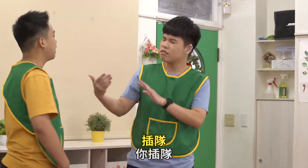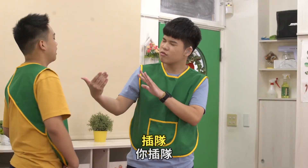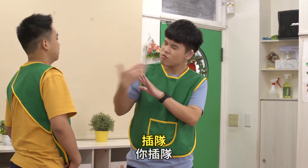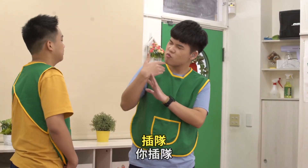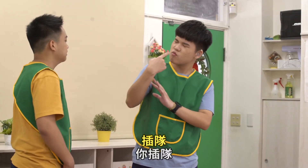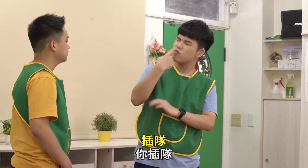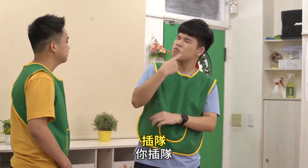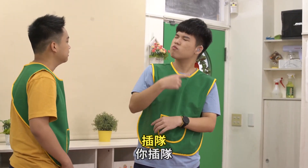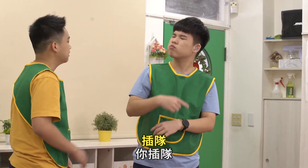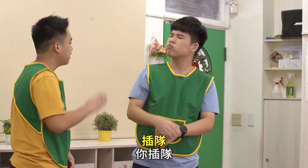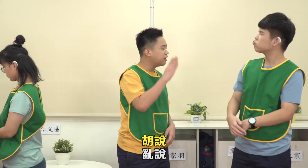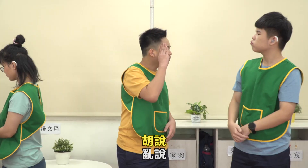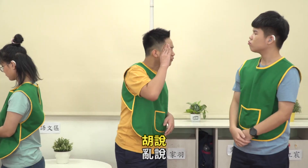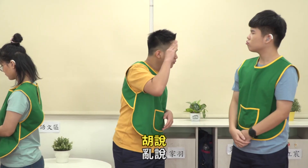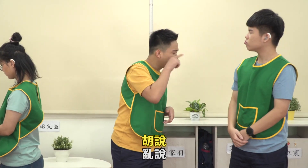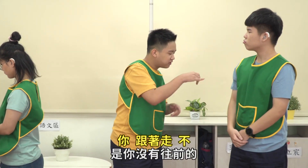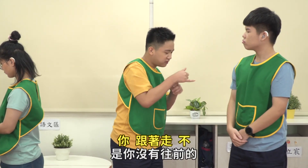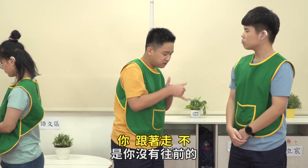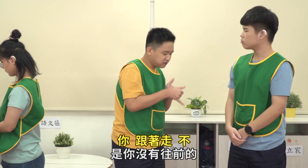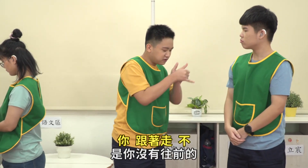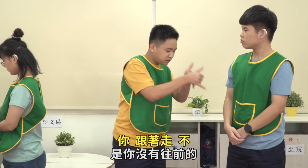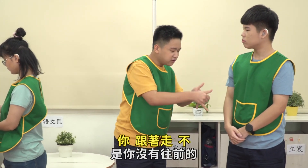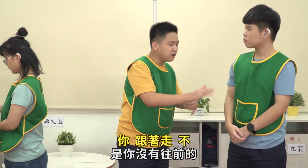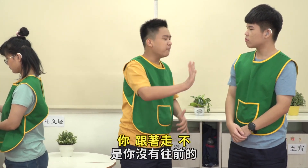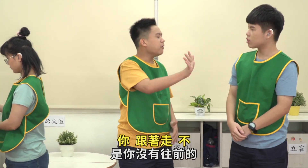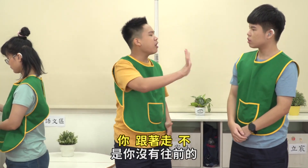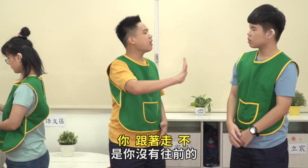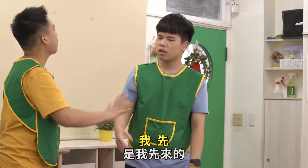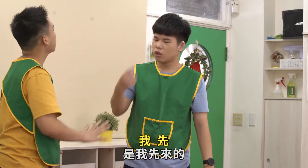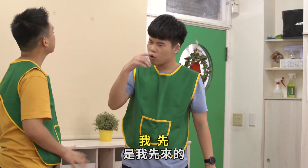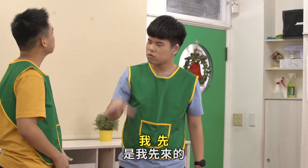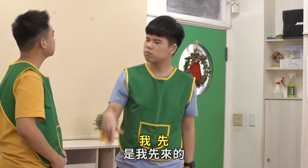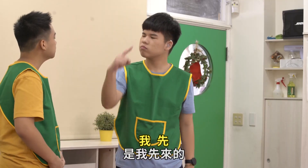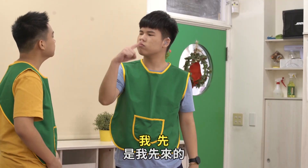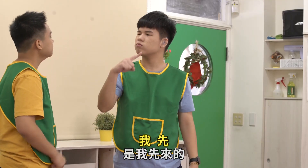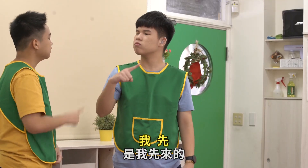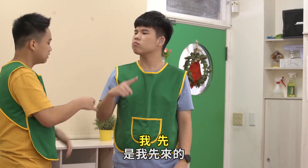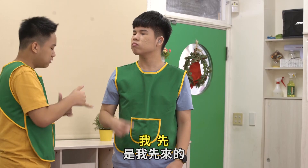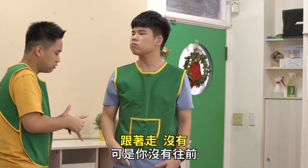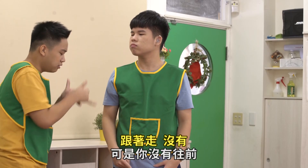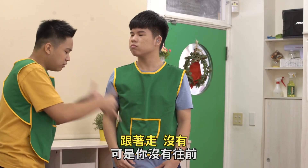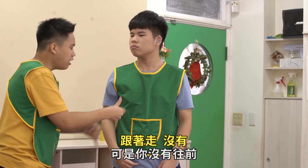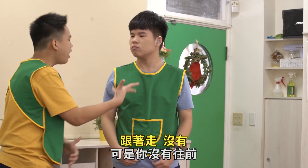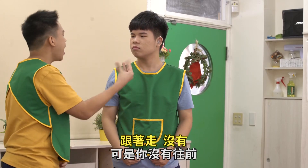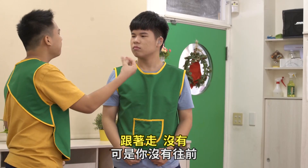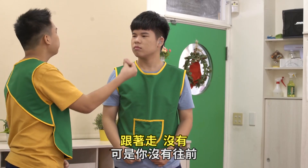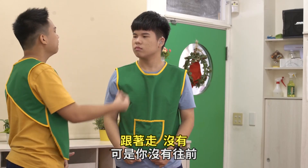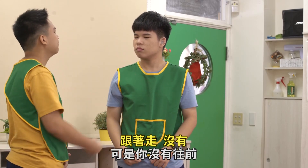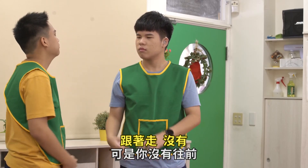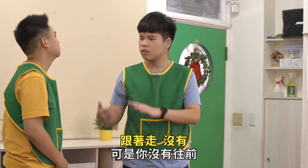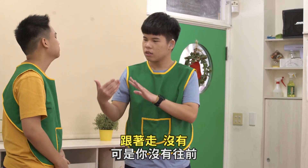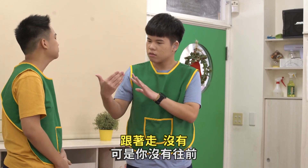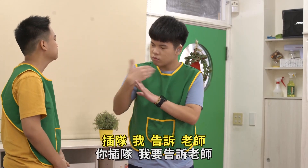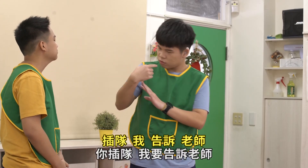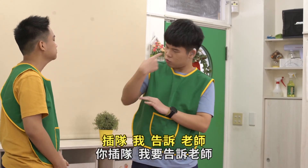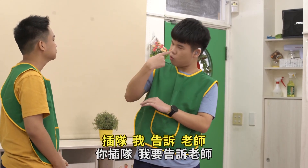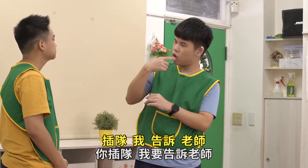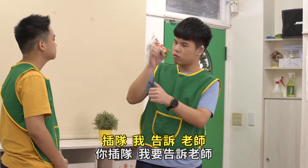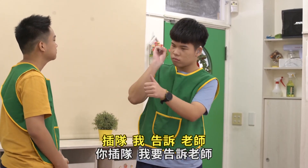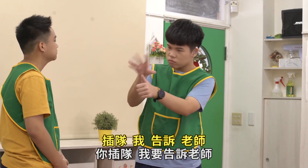你插队！ 乱说，是你没有往前的。 是我先来的。 可是你没有往前。 你插队，我